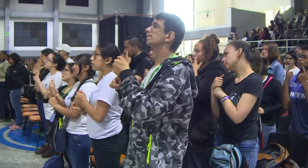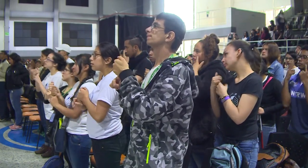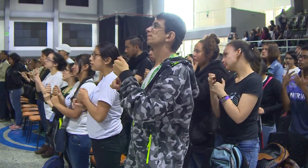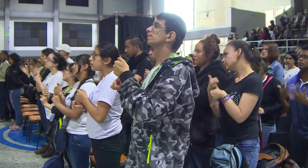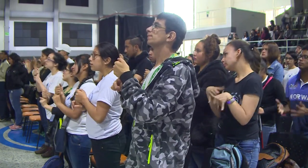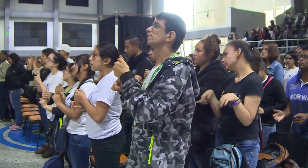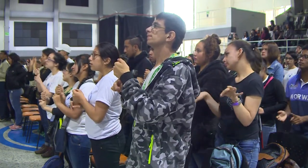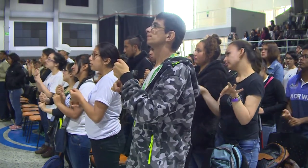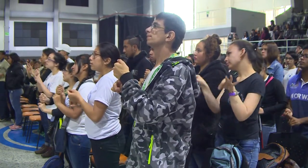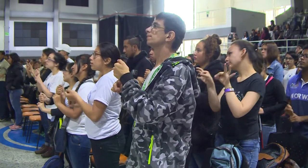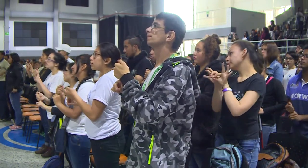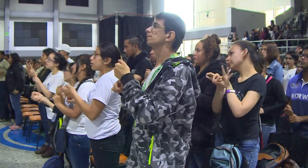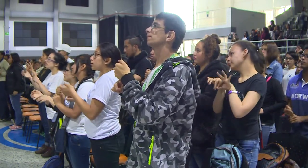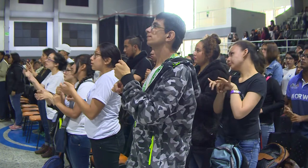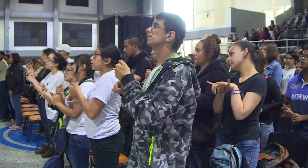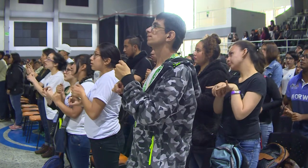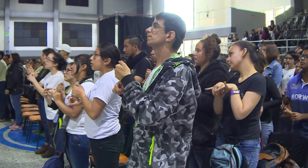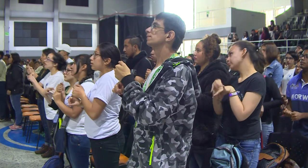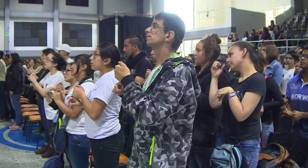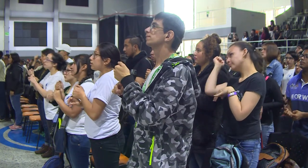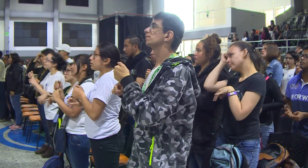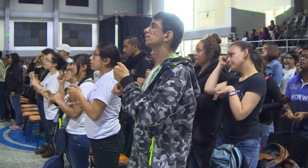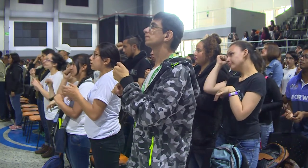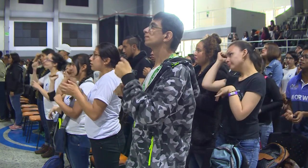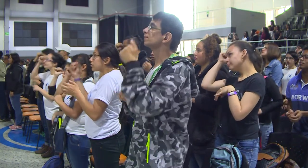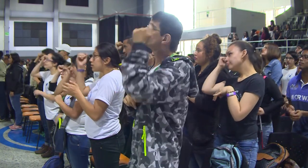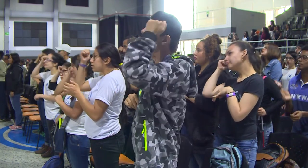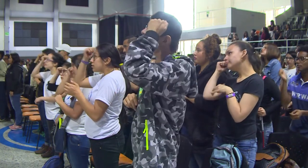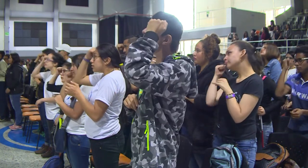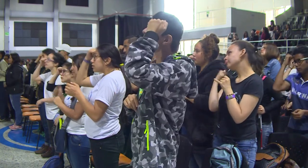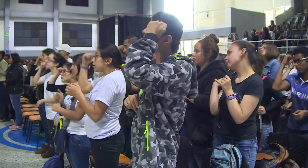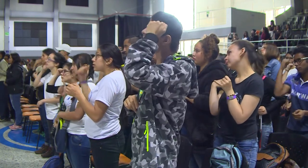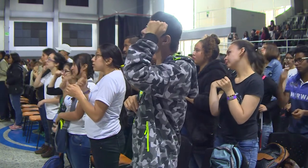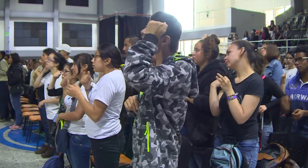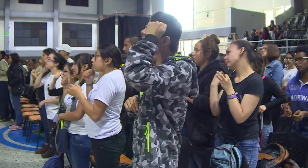murió de éstos